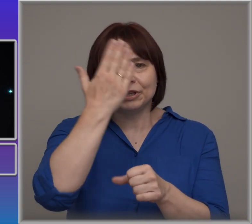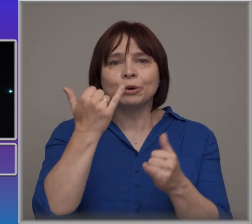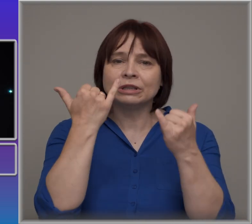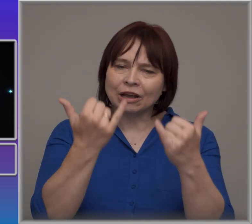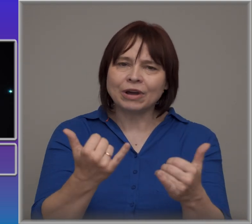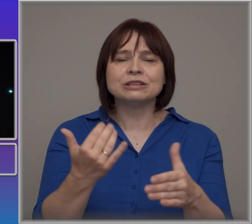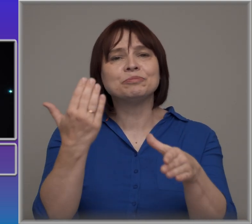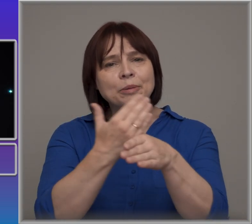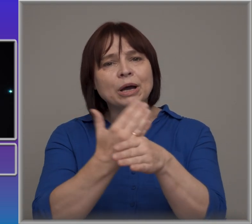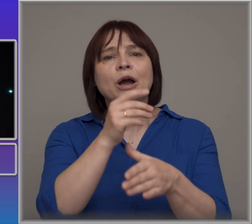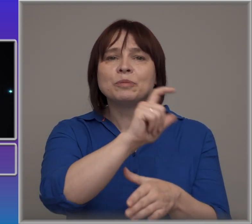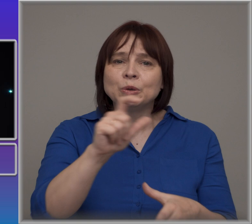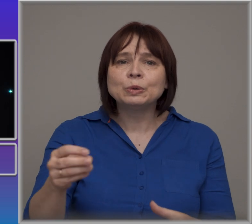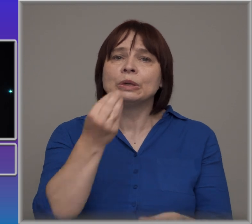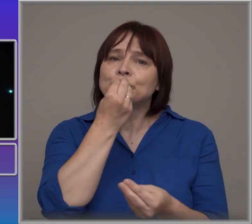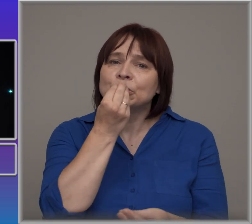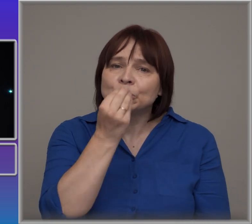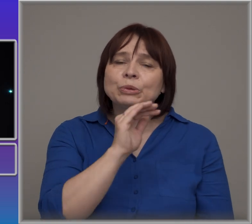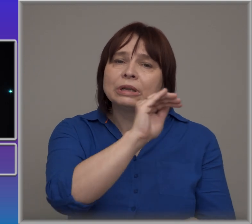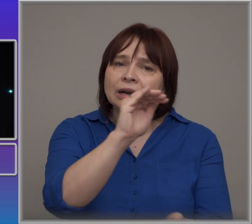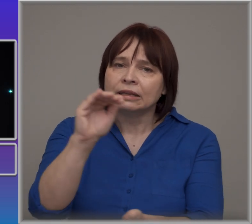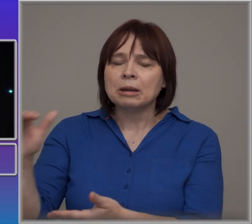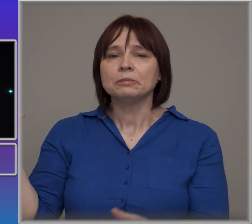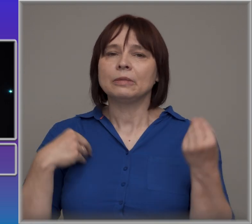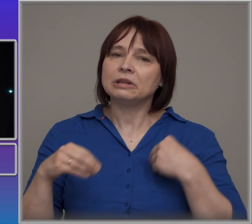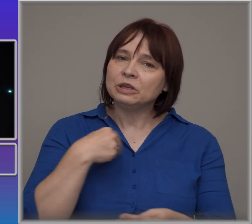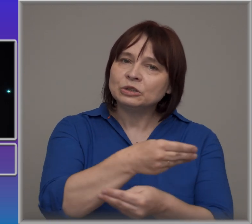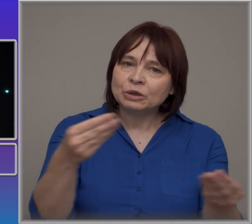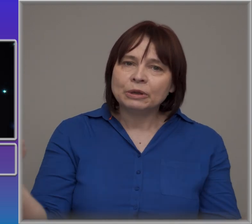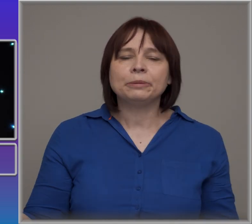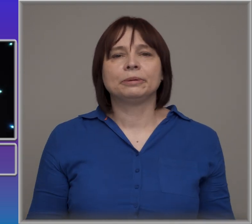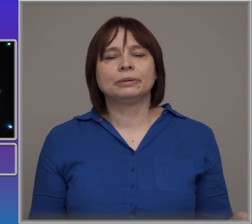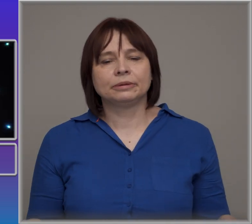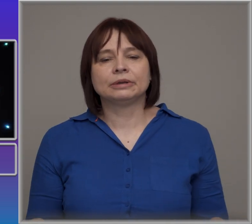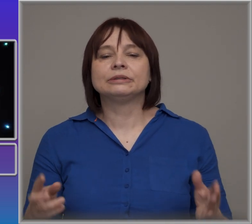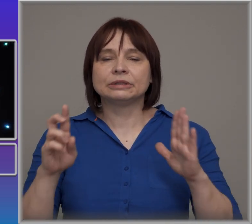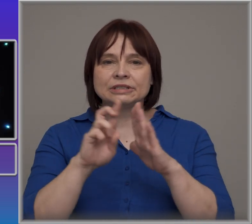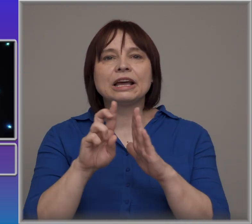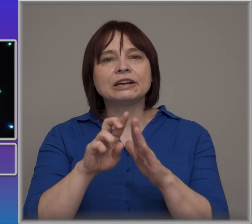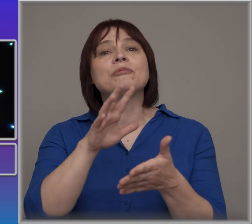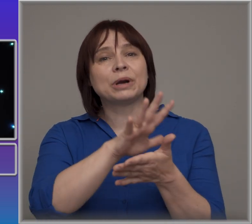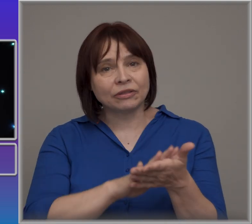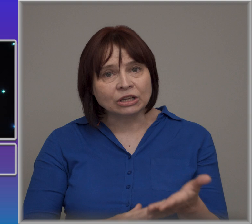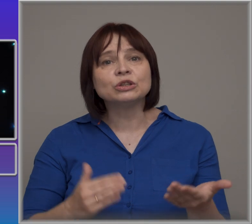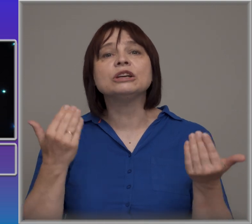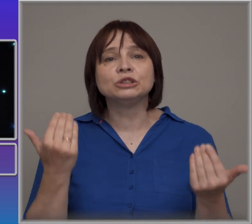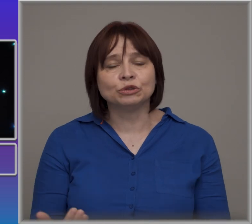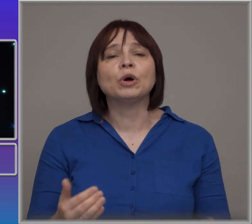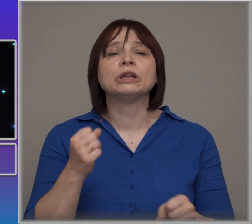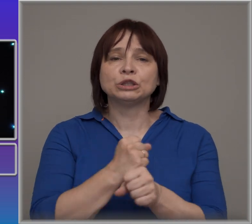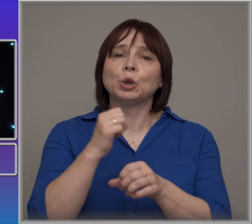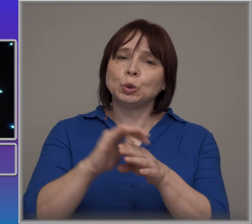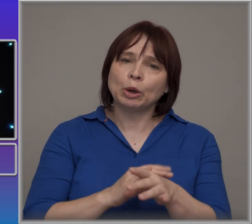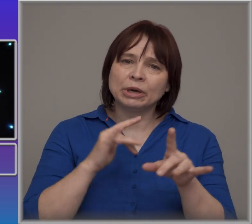часть здесь и меня еще научат о даянии и пожертвовании. Драгоценные, сегодня наша церковь, несмотря на все